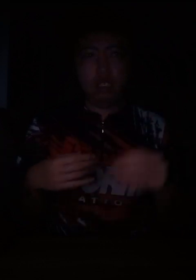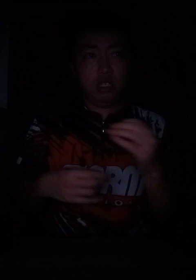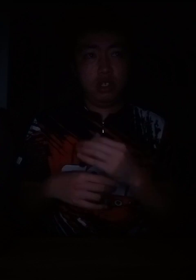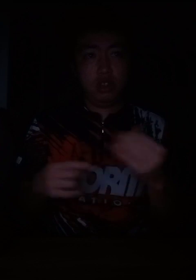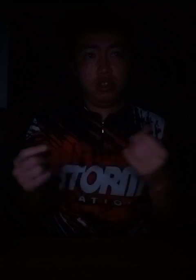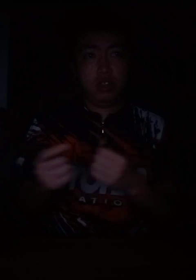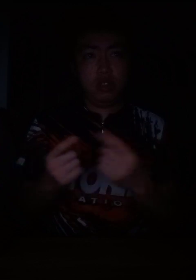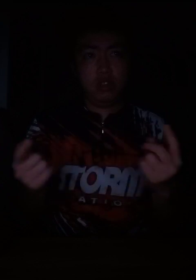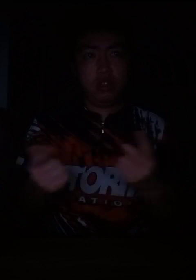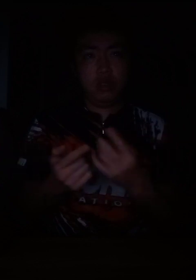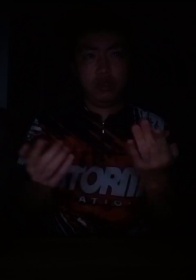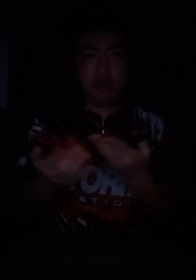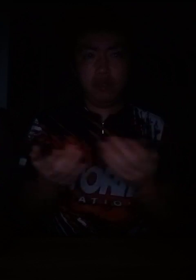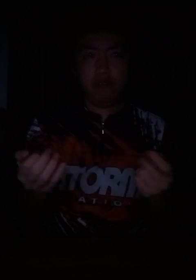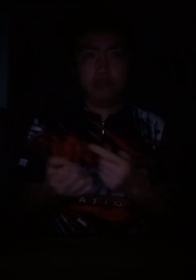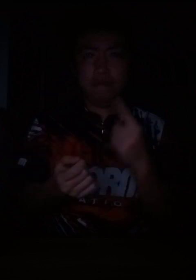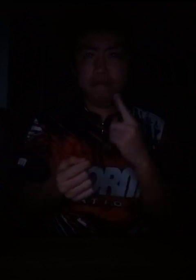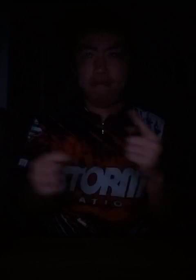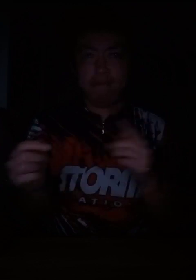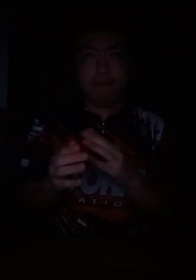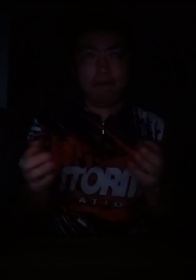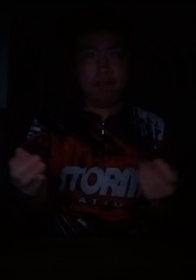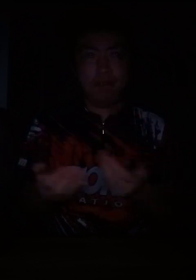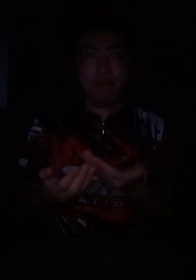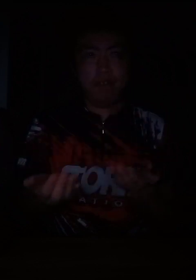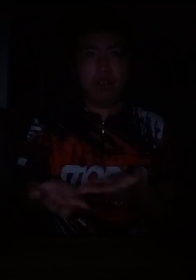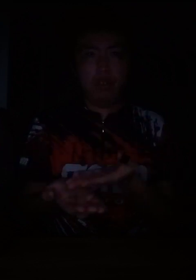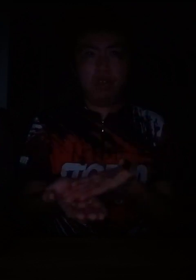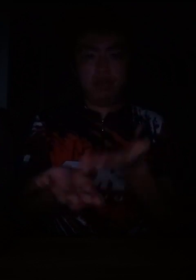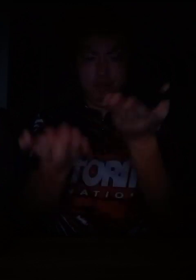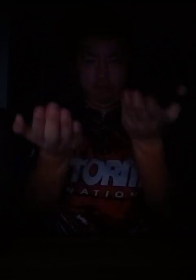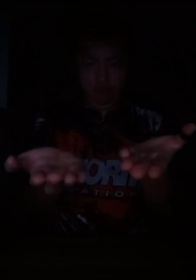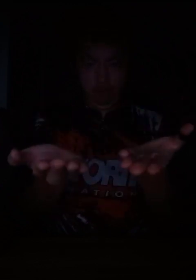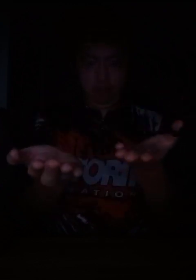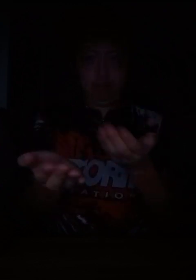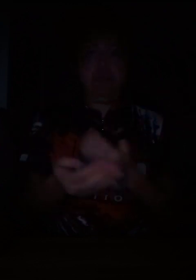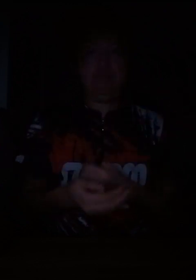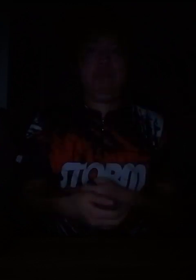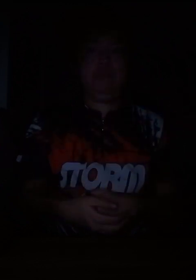사람 사이의 대화를 직접 들어보시고 판단하시기 바랍니다. 백연상 기자가 취재했습니다.